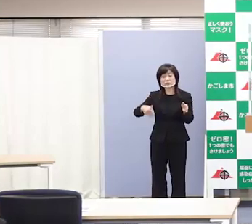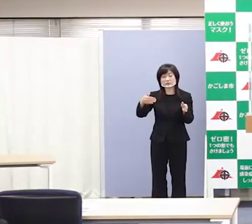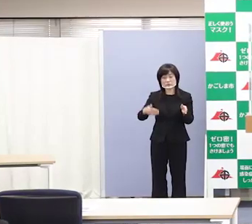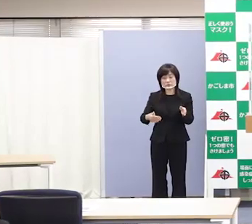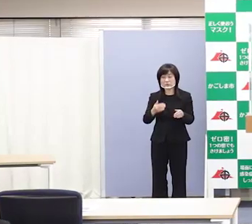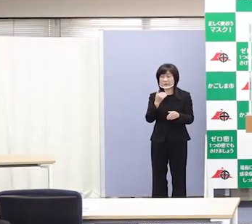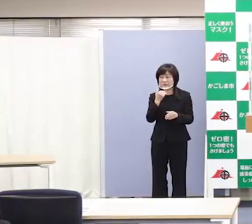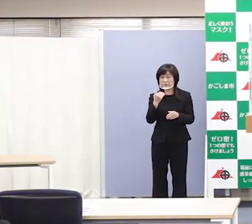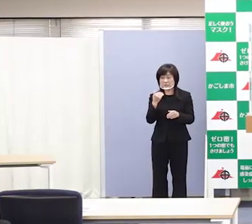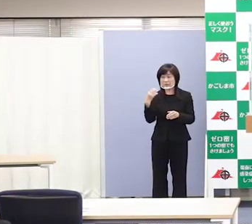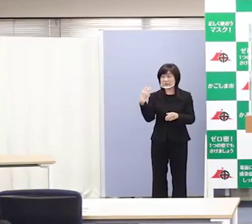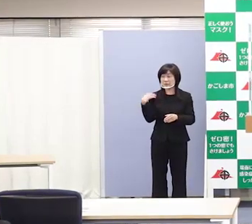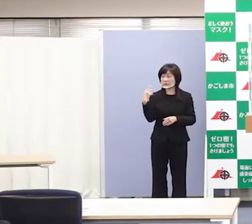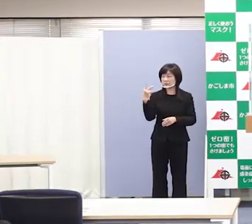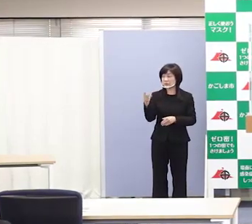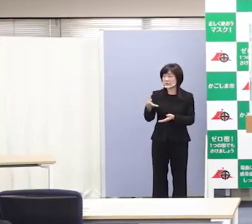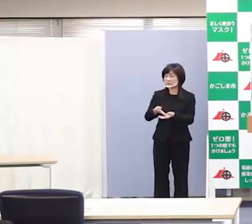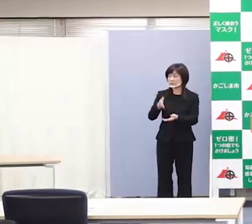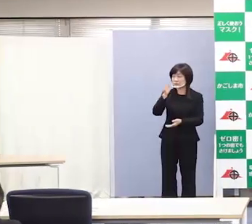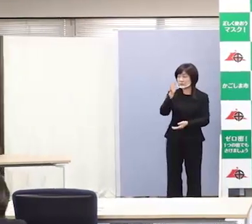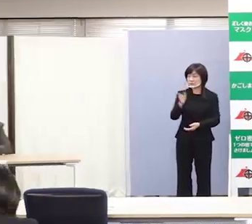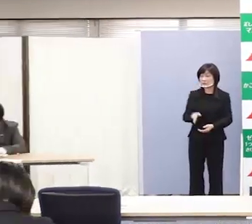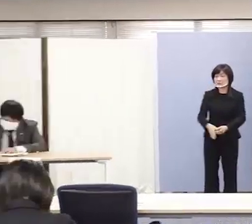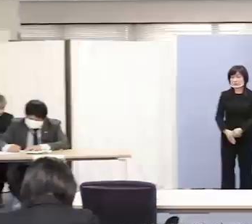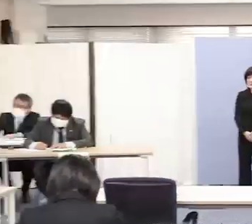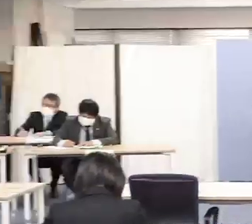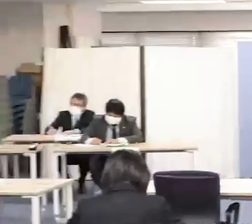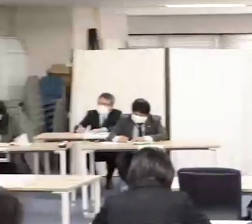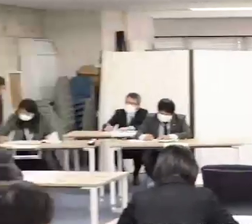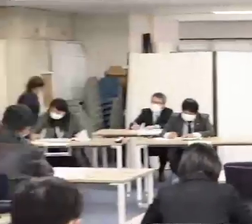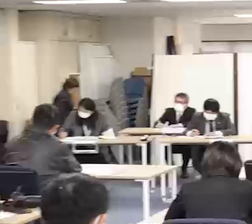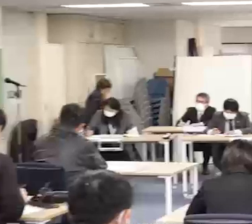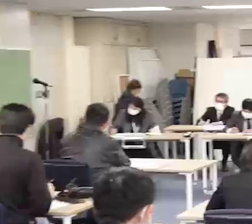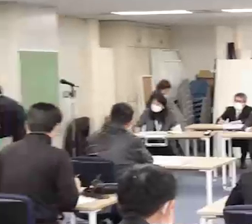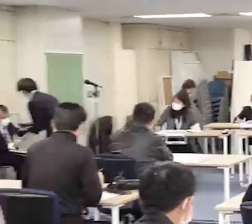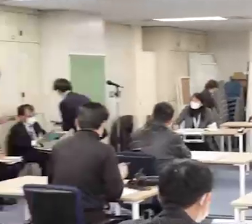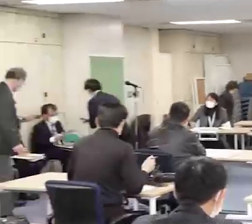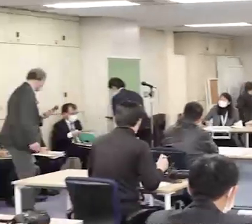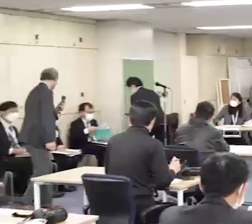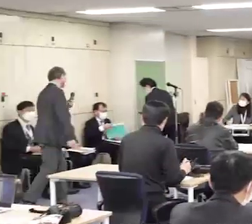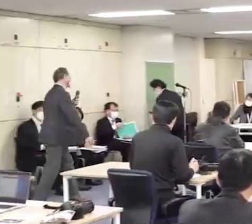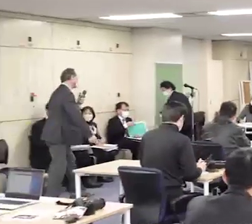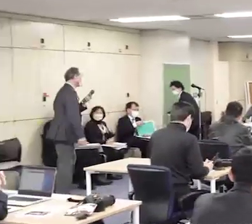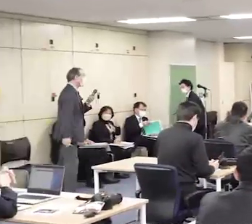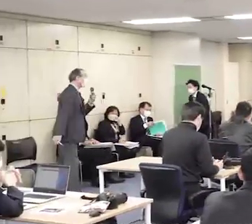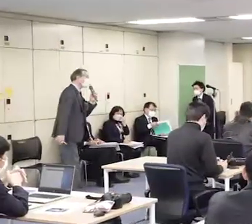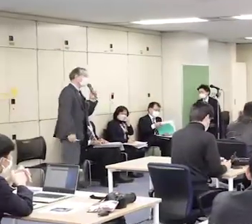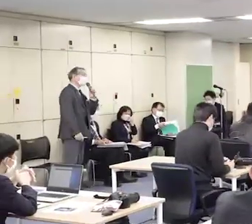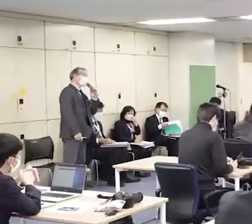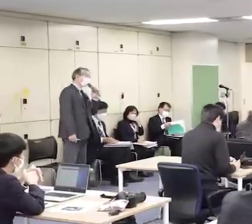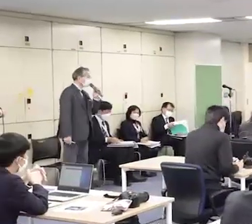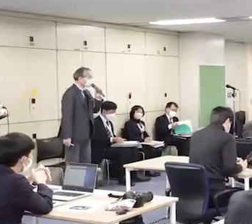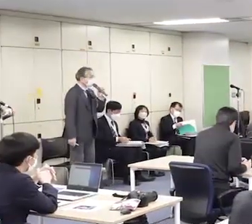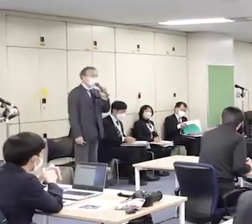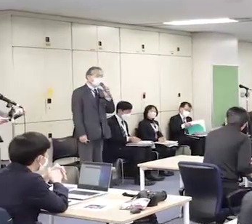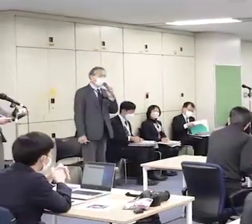については担当課の方から説明してください。